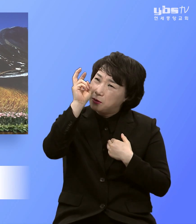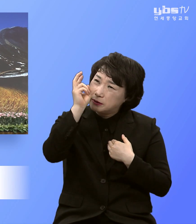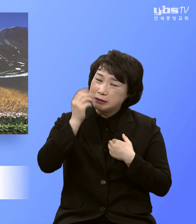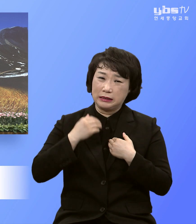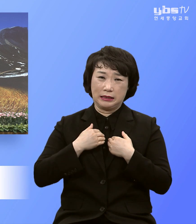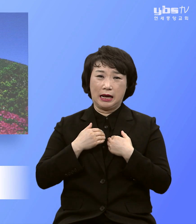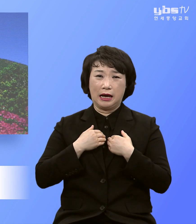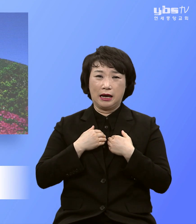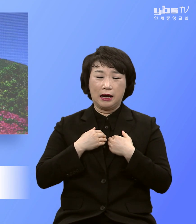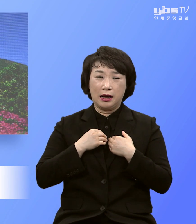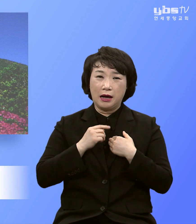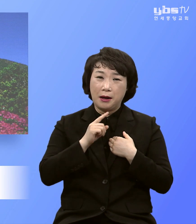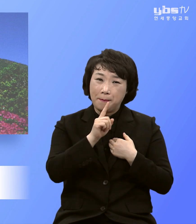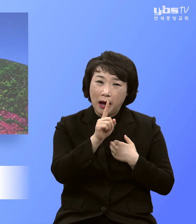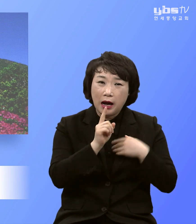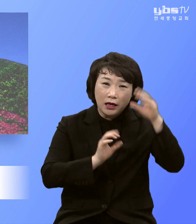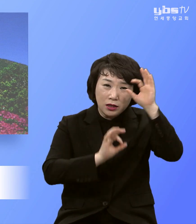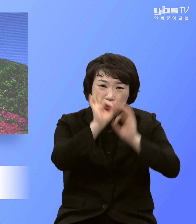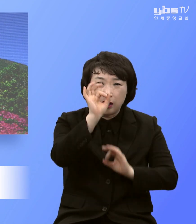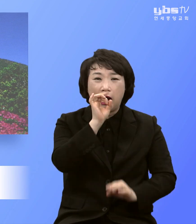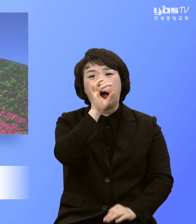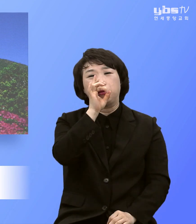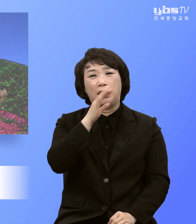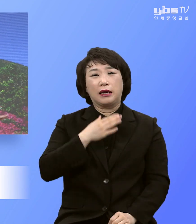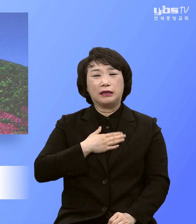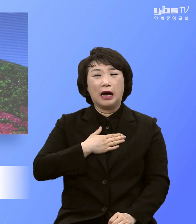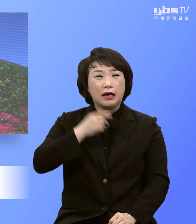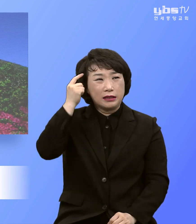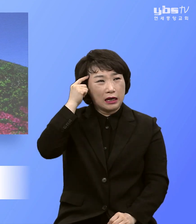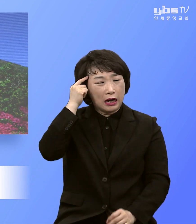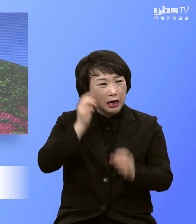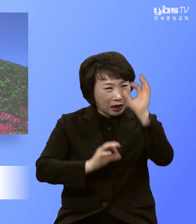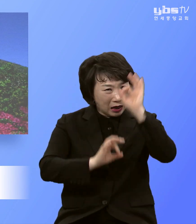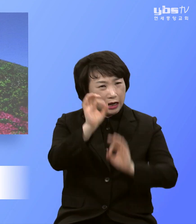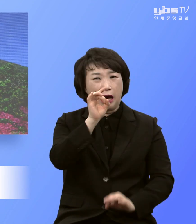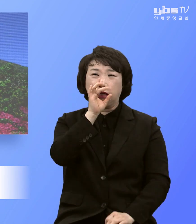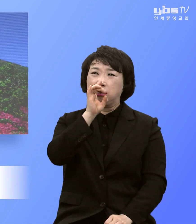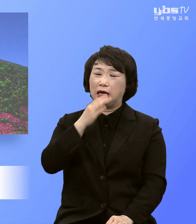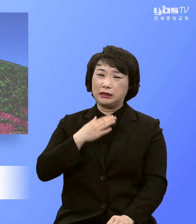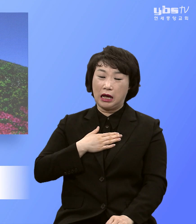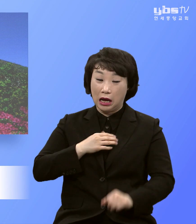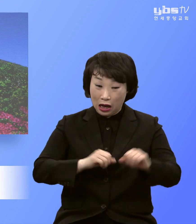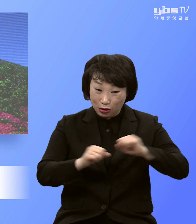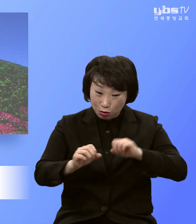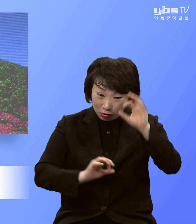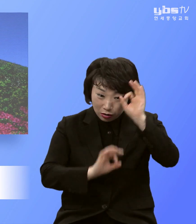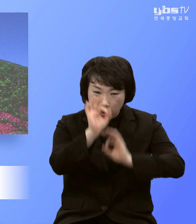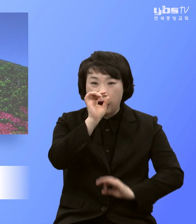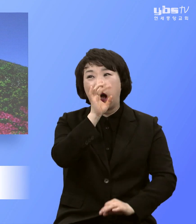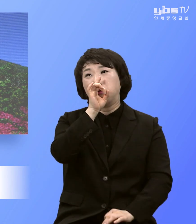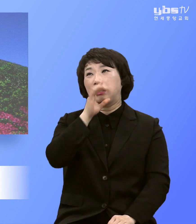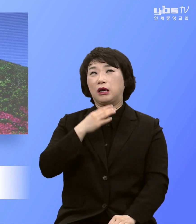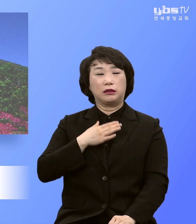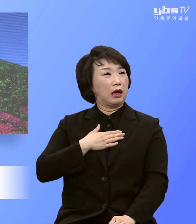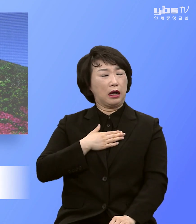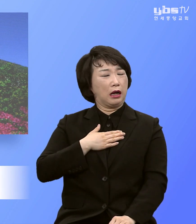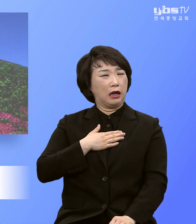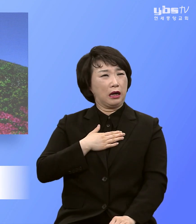혹시라도 잘못하거나 생각을 잘못하거나 행동을 잘못하고